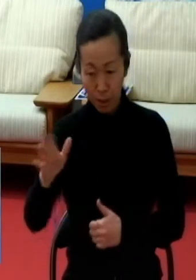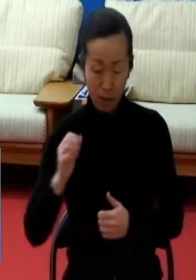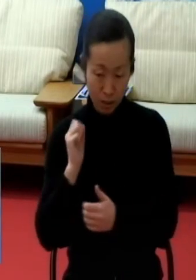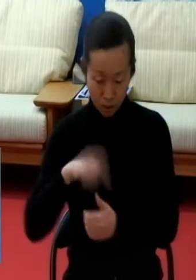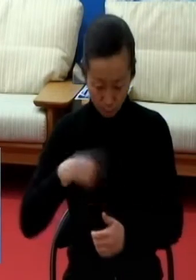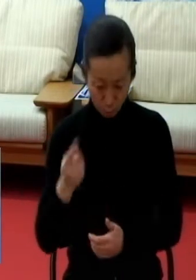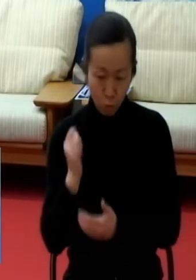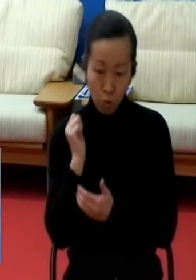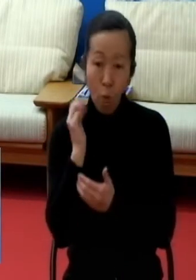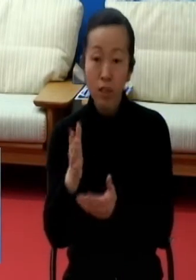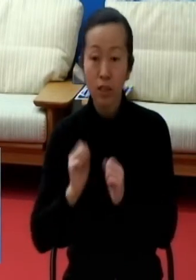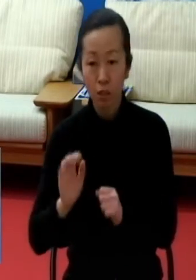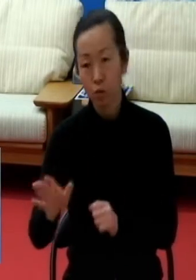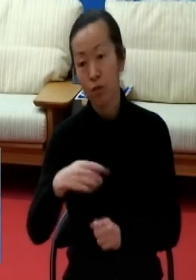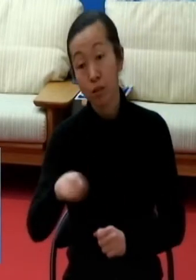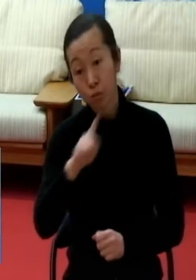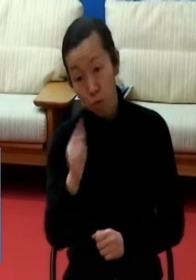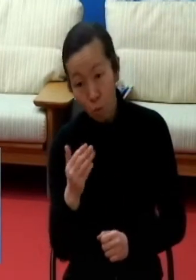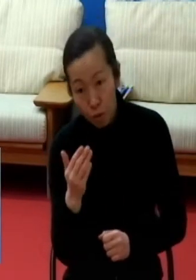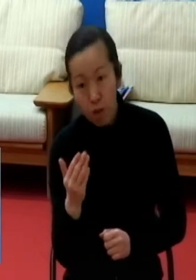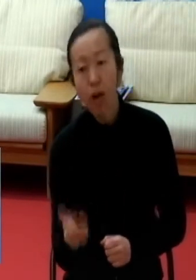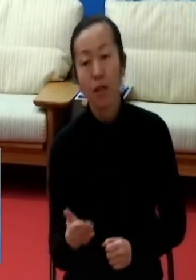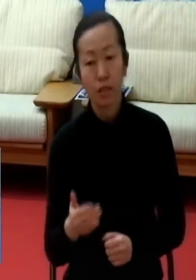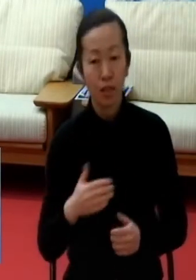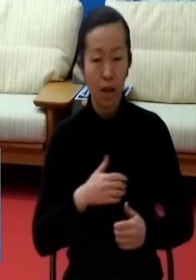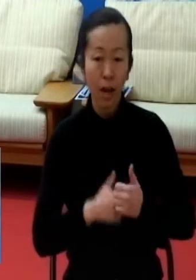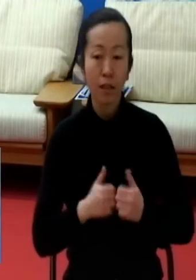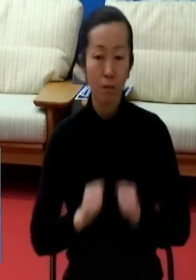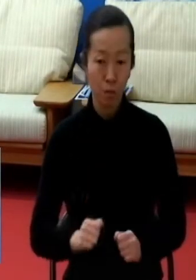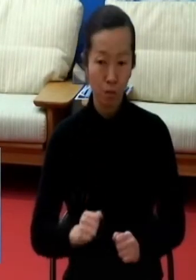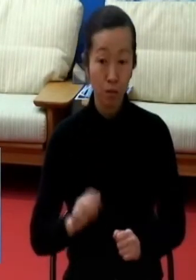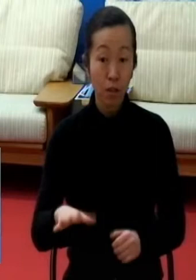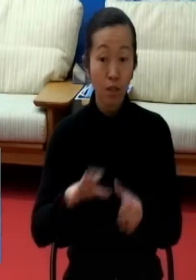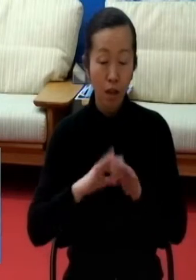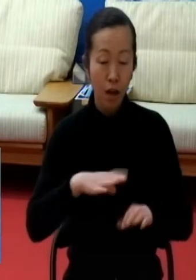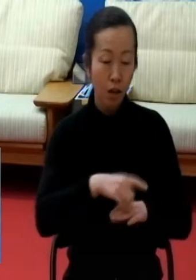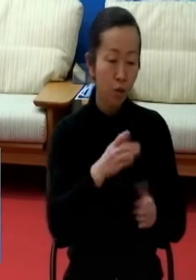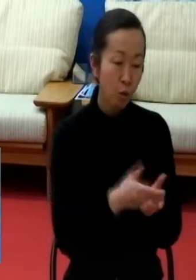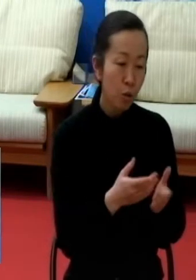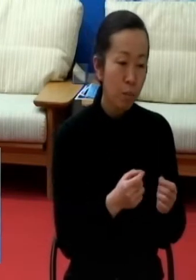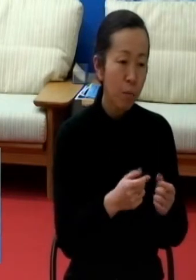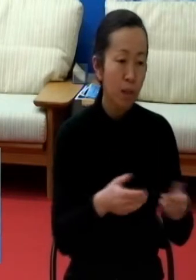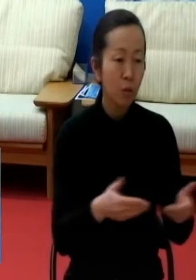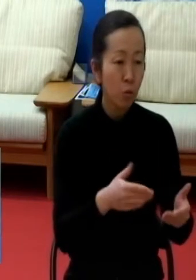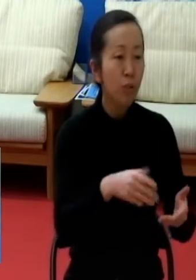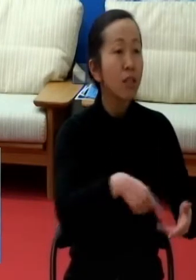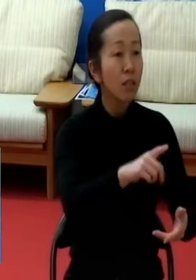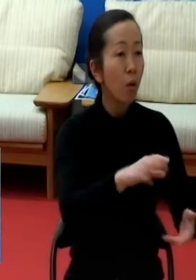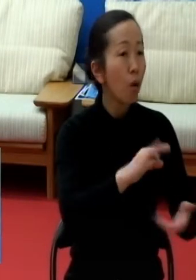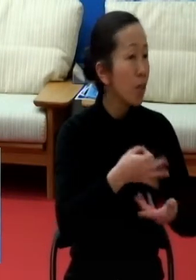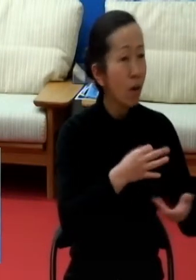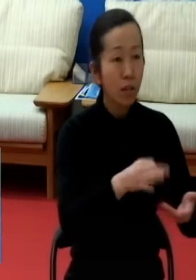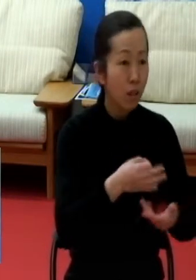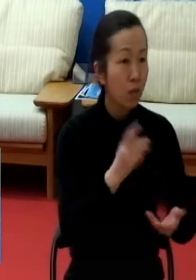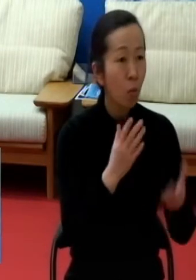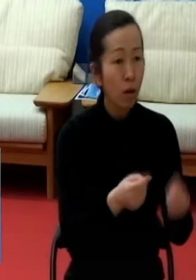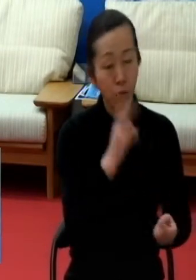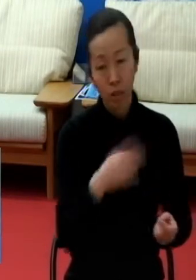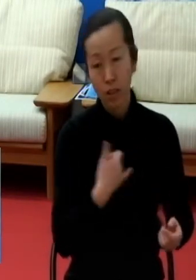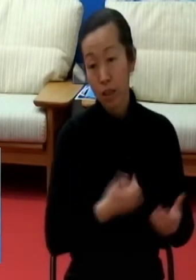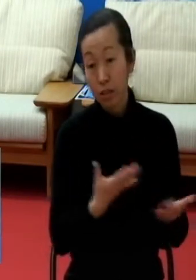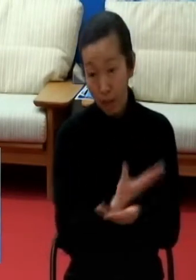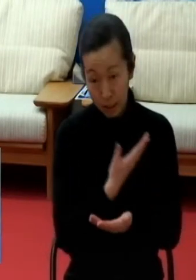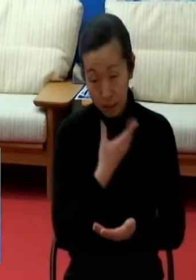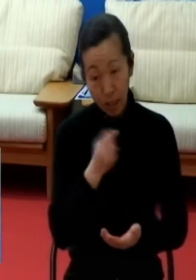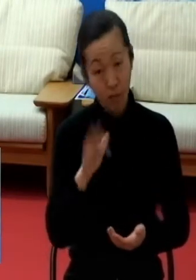자, 서론, 본론, 결론. 上論、本論、結論。 이것을 정말 발견할 때 인생의 주도권을 갖게